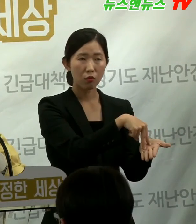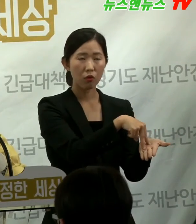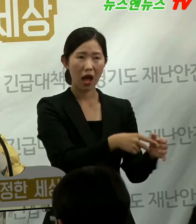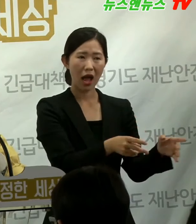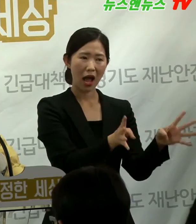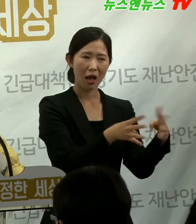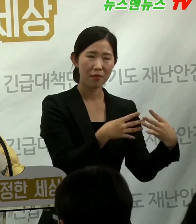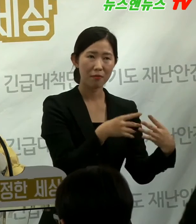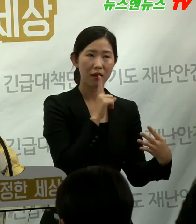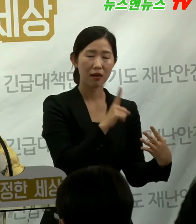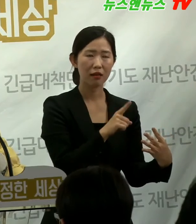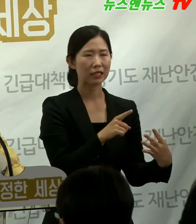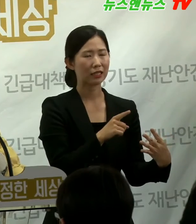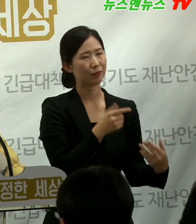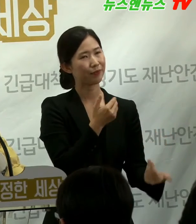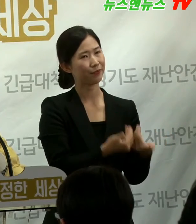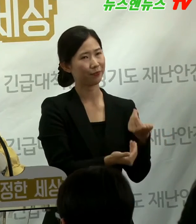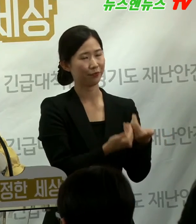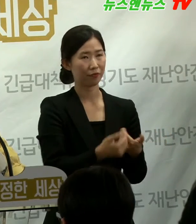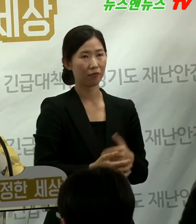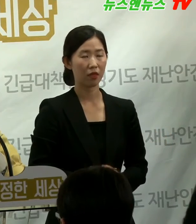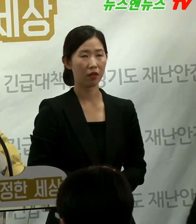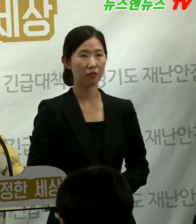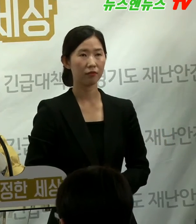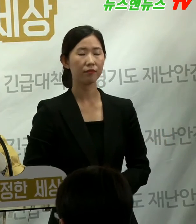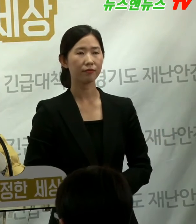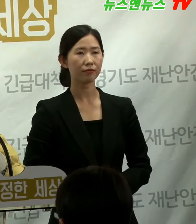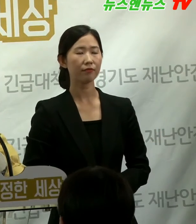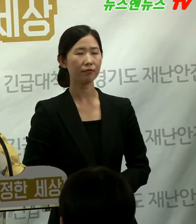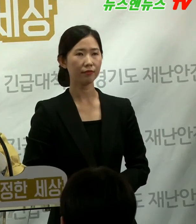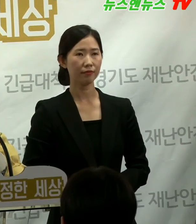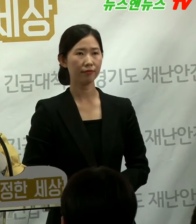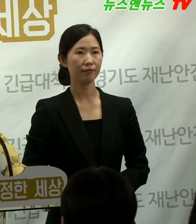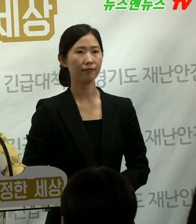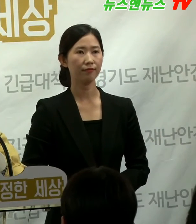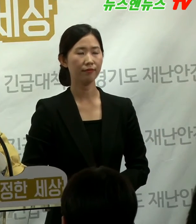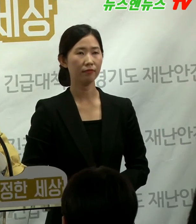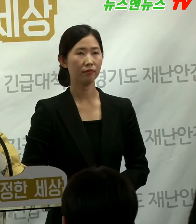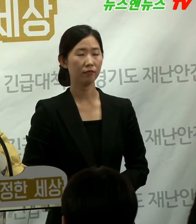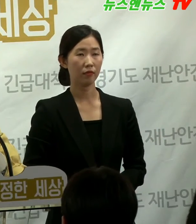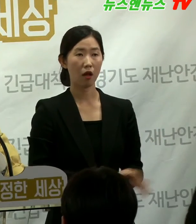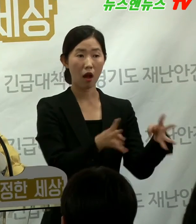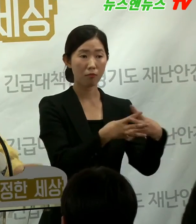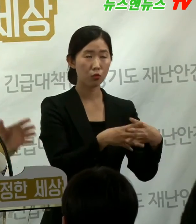개신교인을 모두 대표하는 건 아니지 않습니까? 그분들도 합의할 자격도 없고